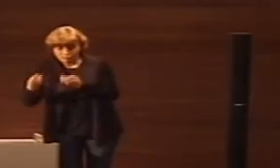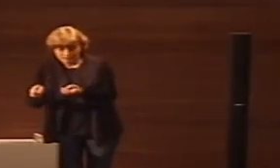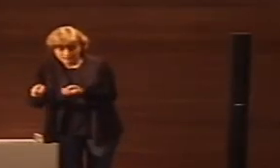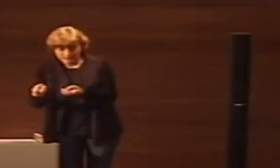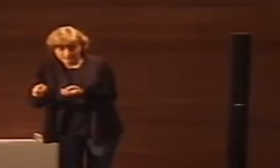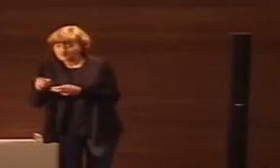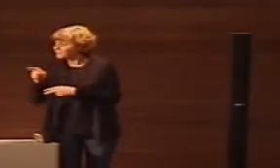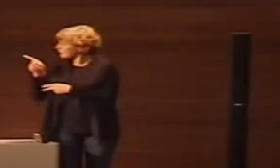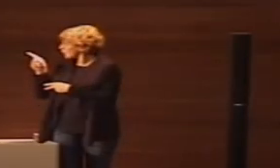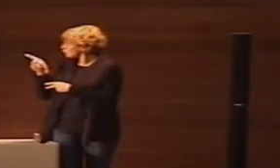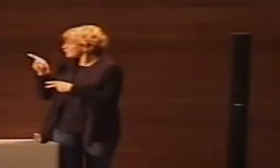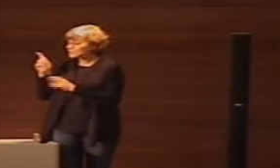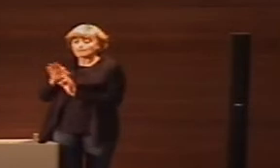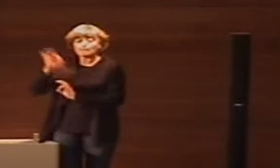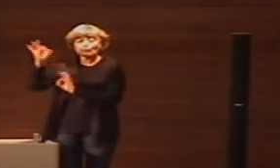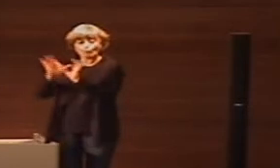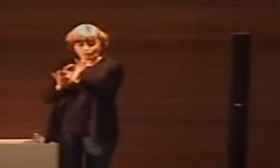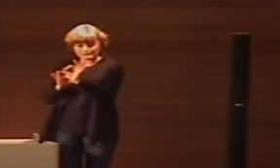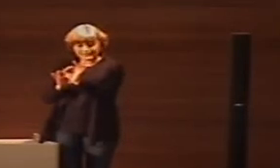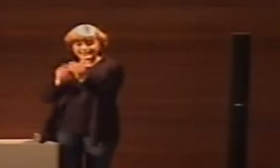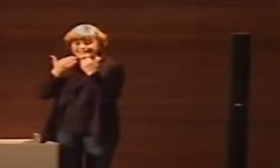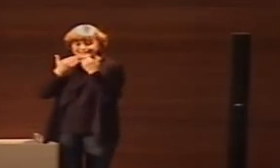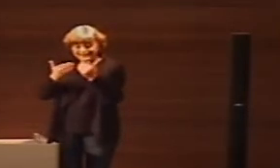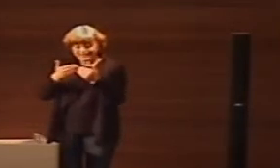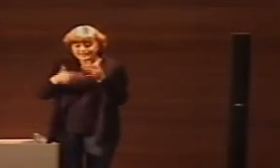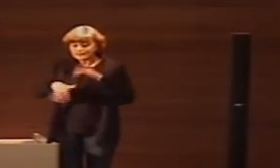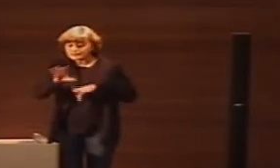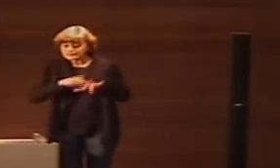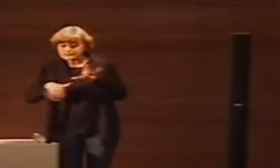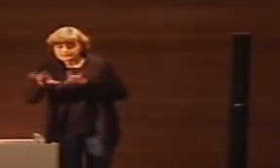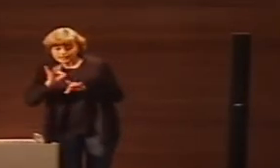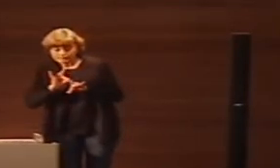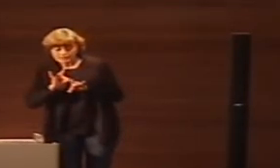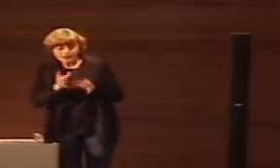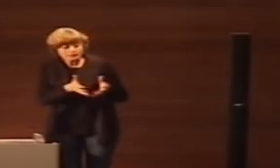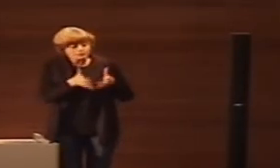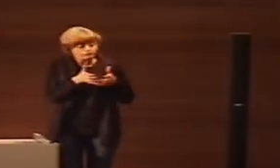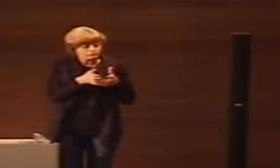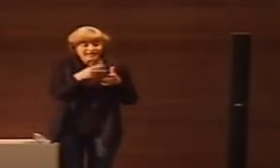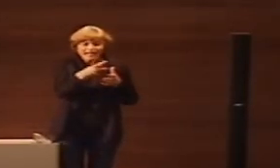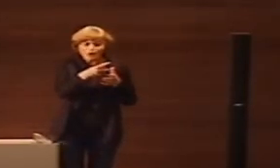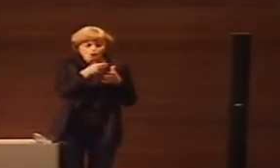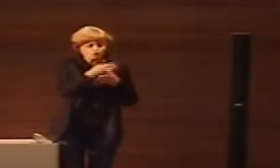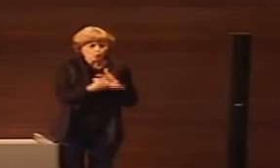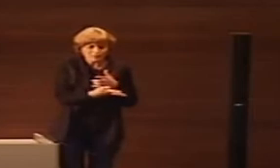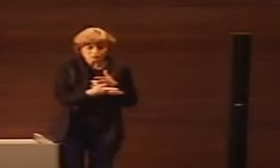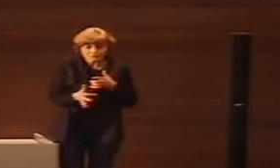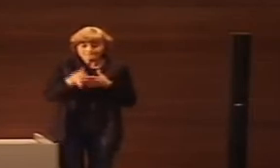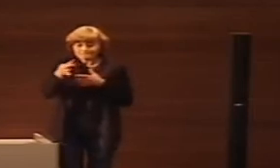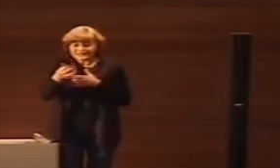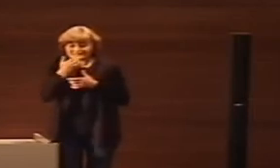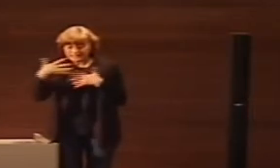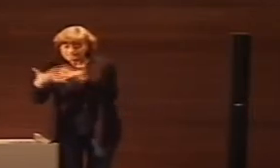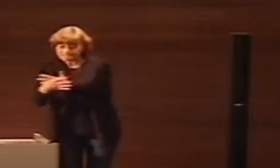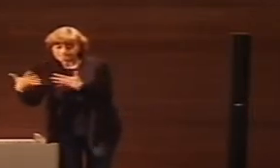Esto es del 100% de los residuos, cuántos se recogen mediante recogida selectiva, cuántos se recogen mezclados, ¿no? Vemos que, como ya he dicho antes, pues algunas